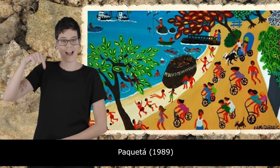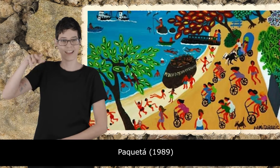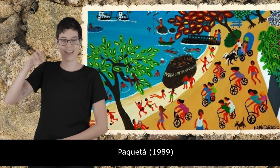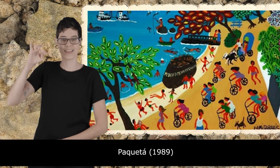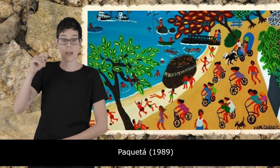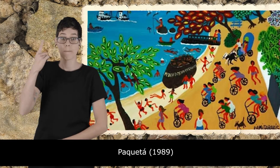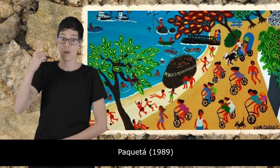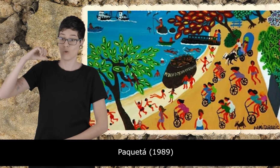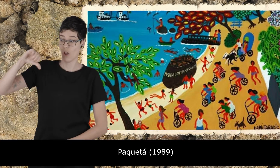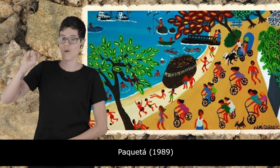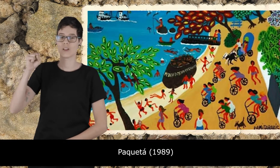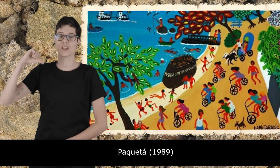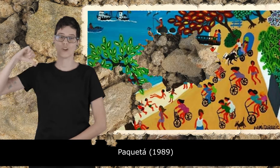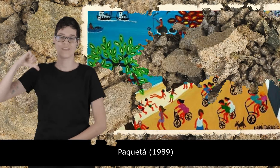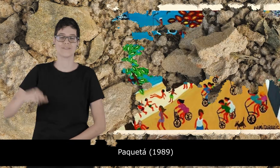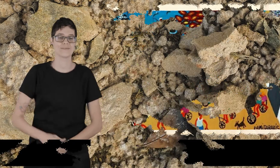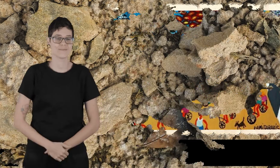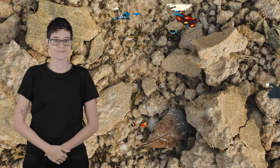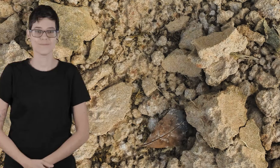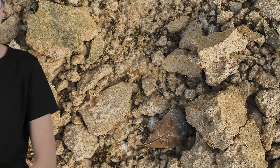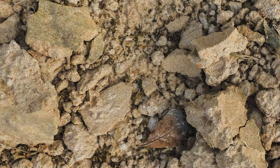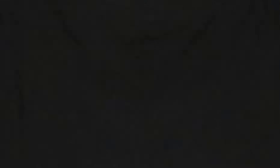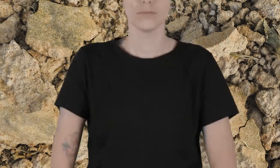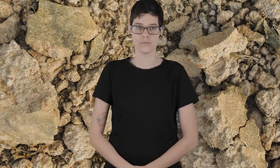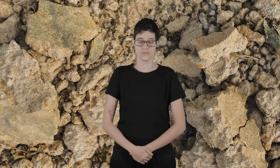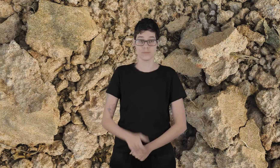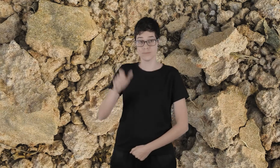Paquetá, 1989.